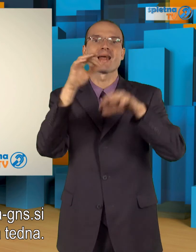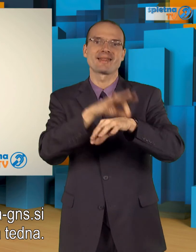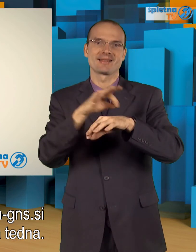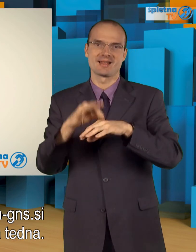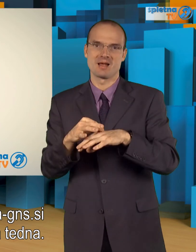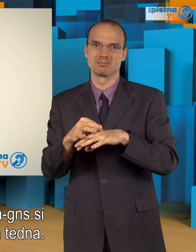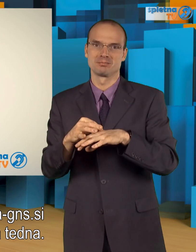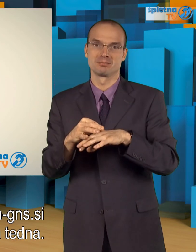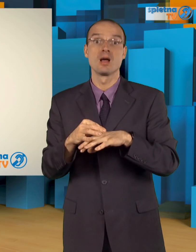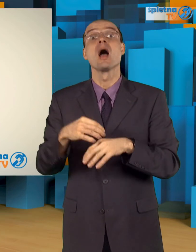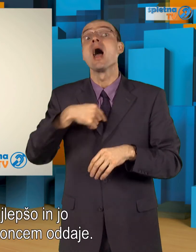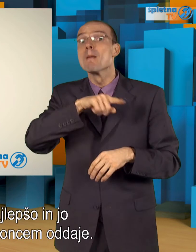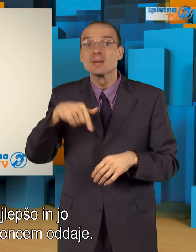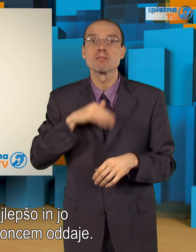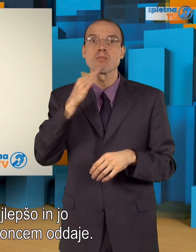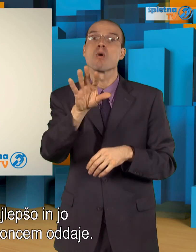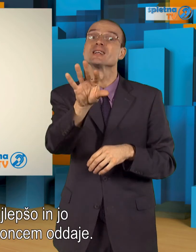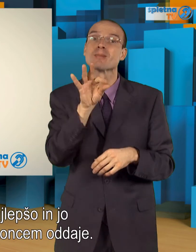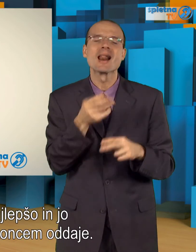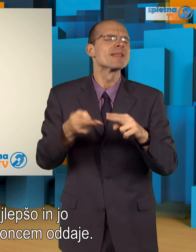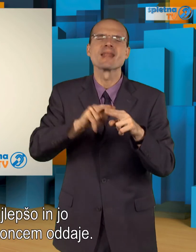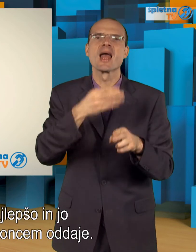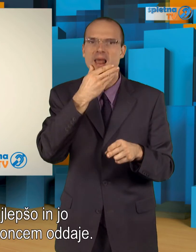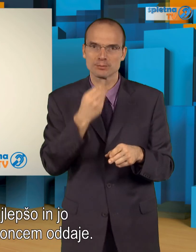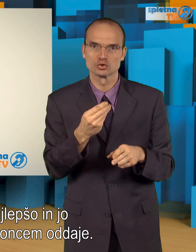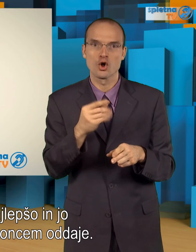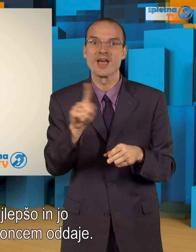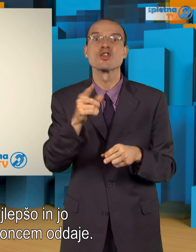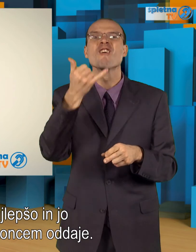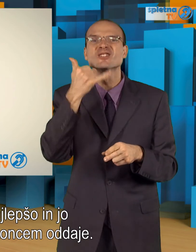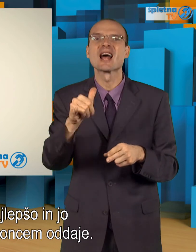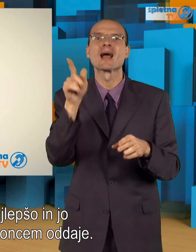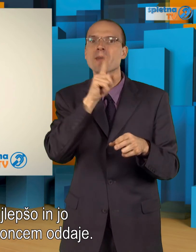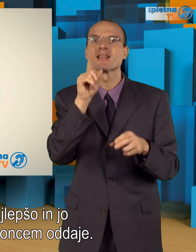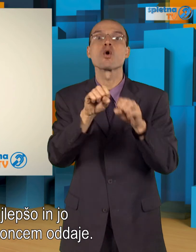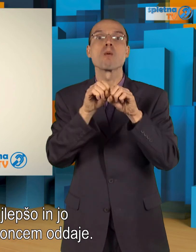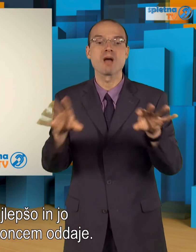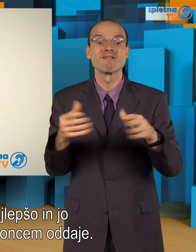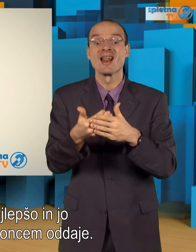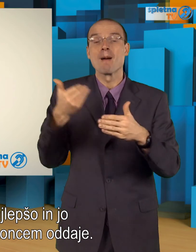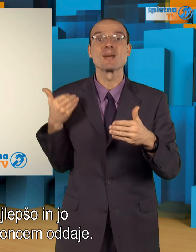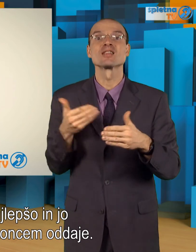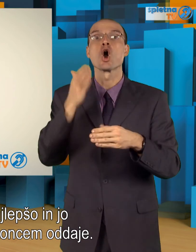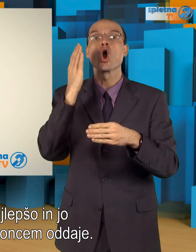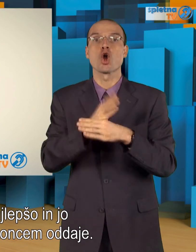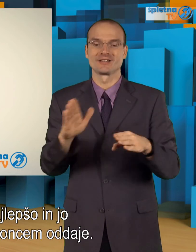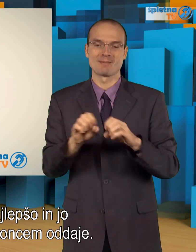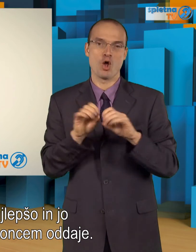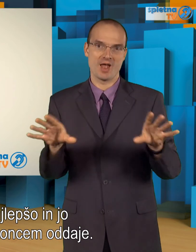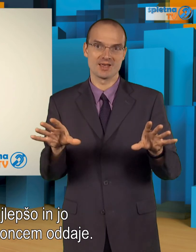spletna.tv@zveza-gns.si z naslovom Fotka tedna. Mi pa bomo izbrali najlepšo in jo vsak petek objavili pred koncem